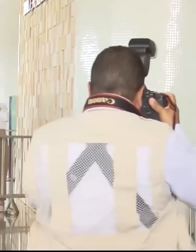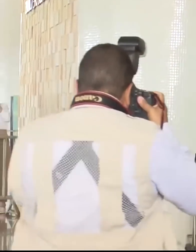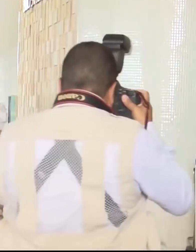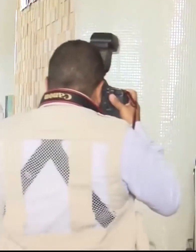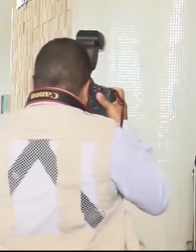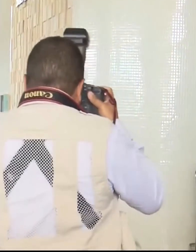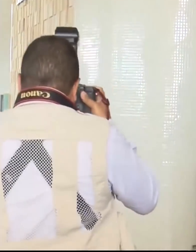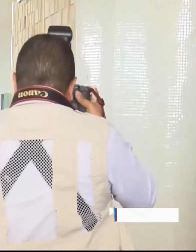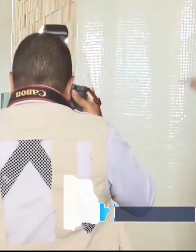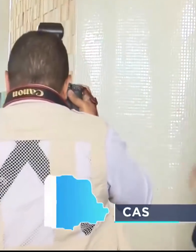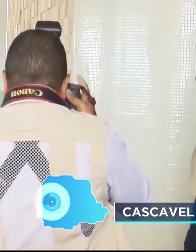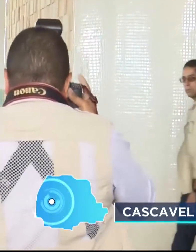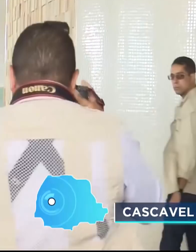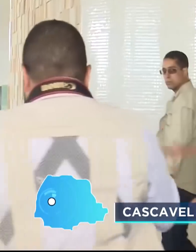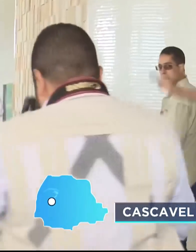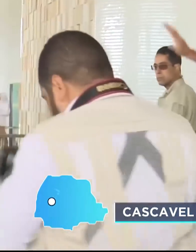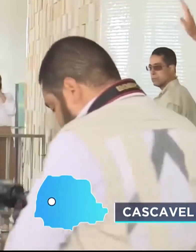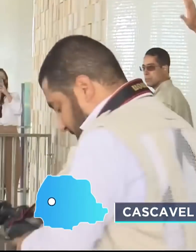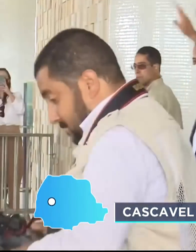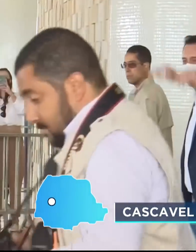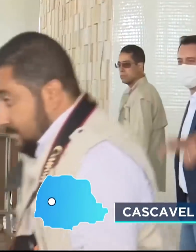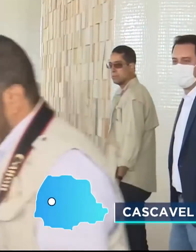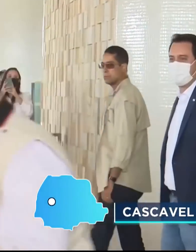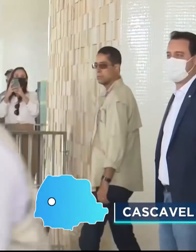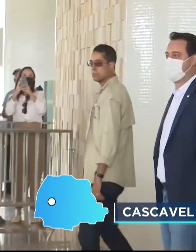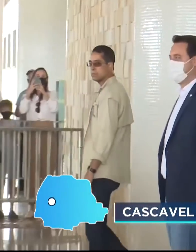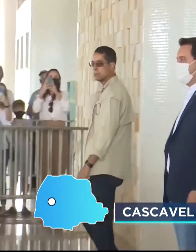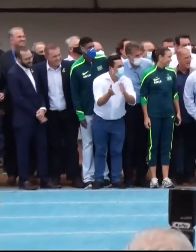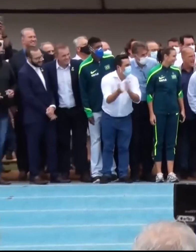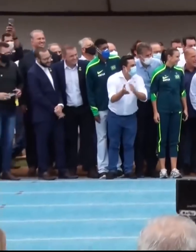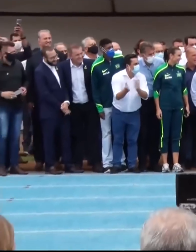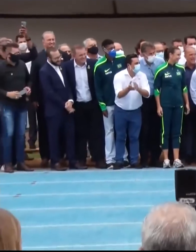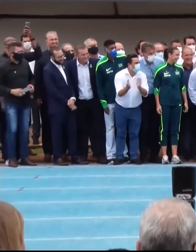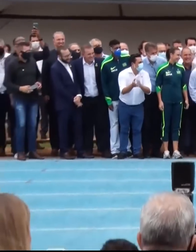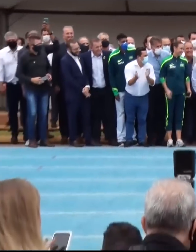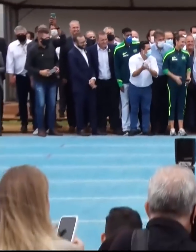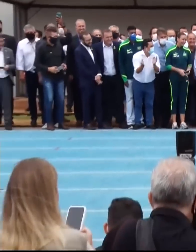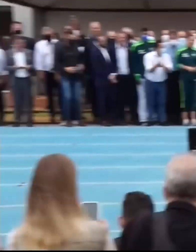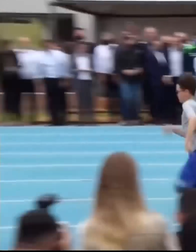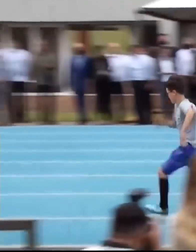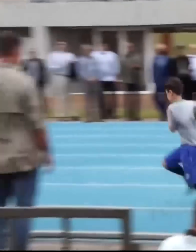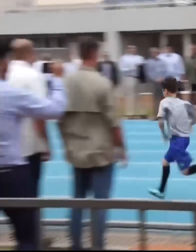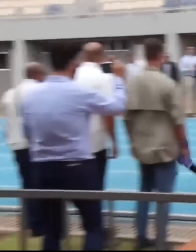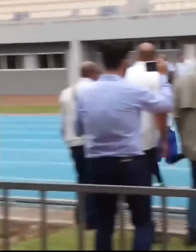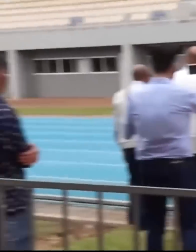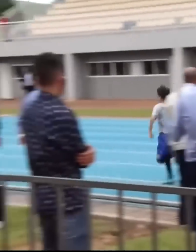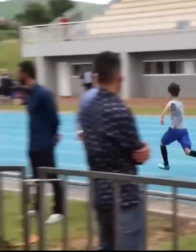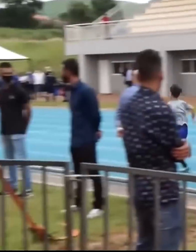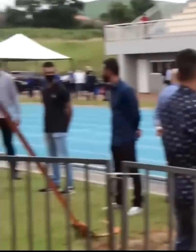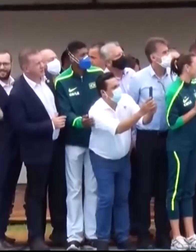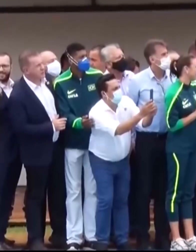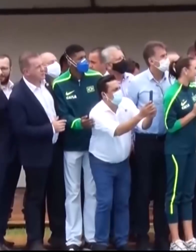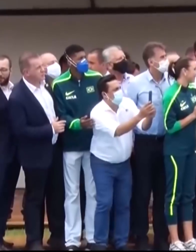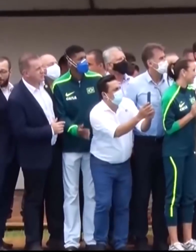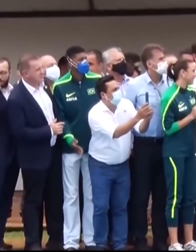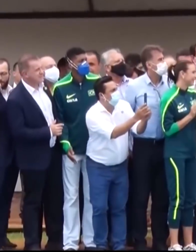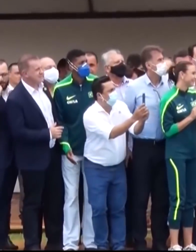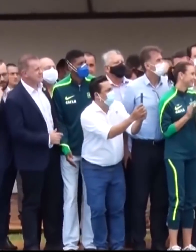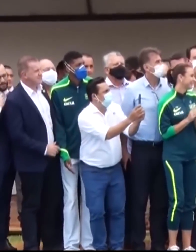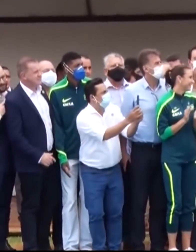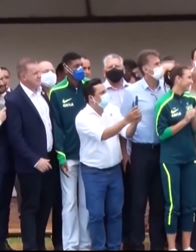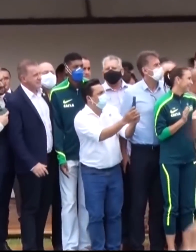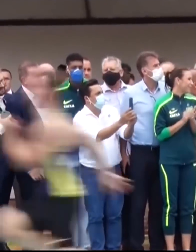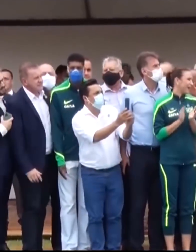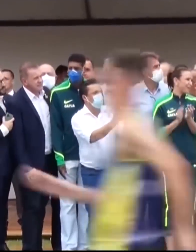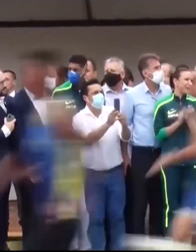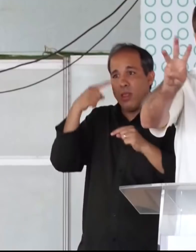O presidente chegou a Cascavel, no Paraná, às 10 da manhã. Bolsonaro participou da inauguração de um centro de treinamento